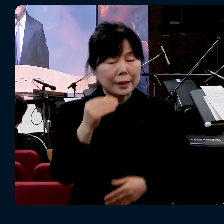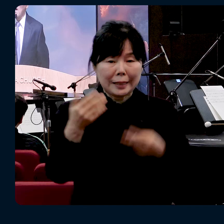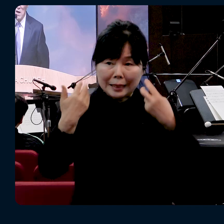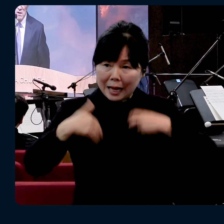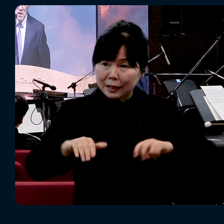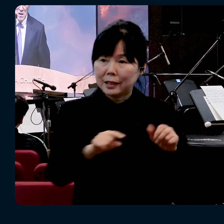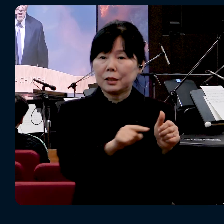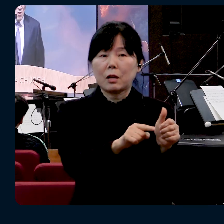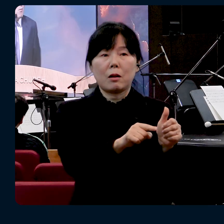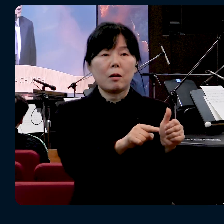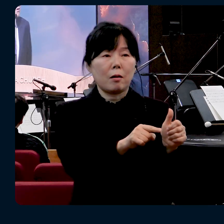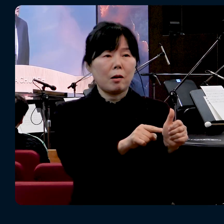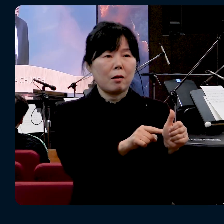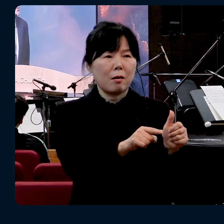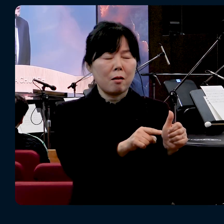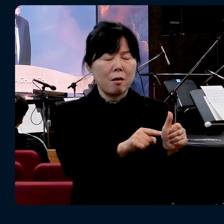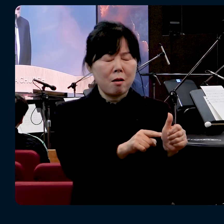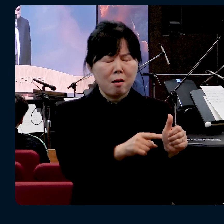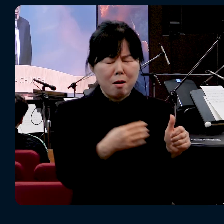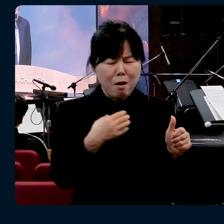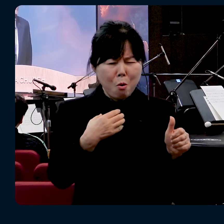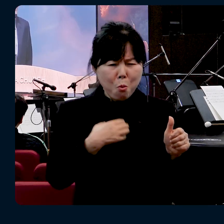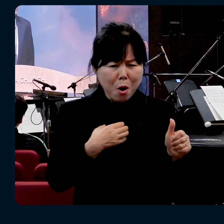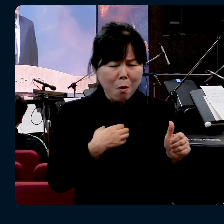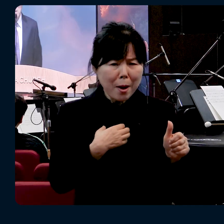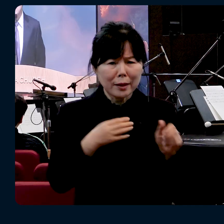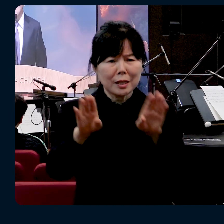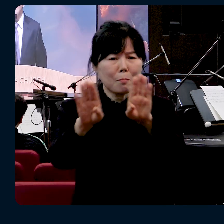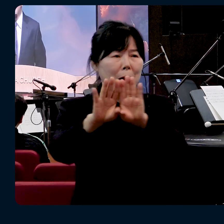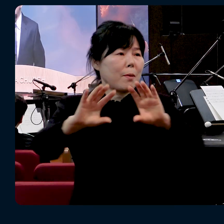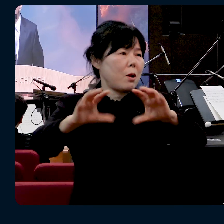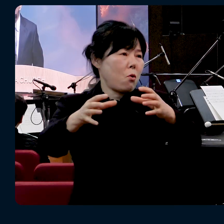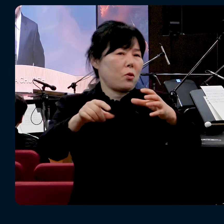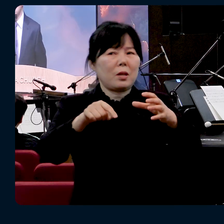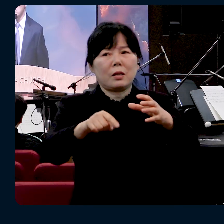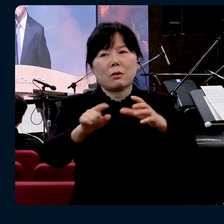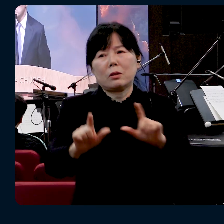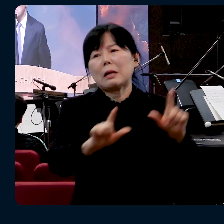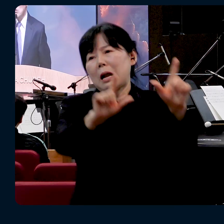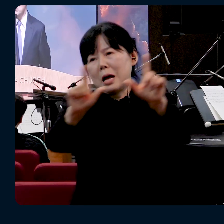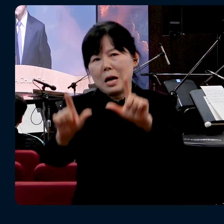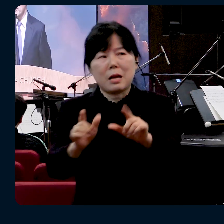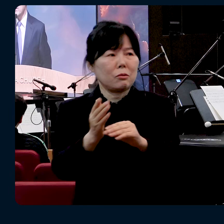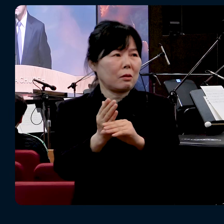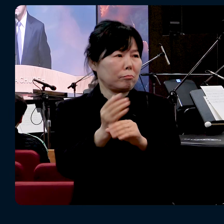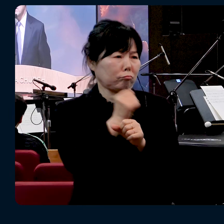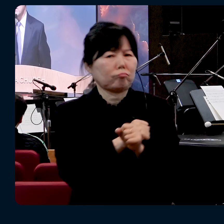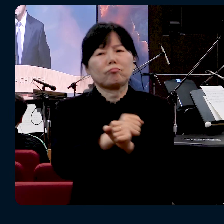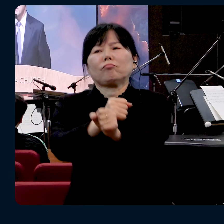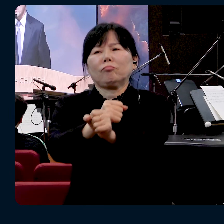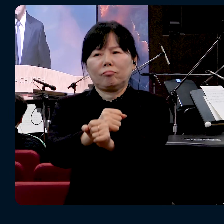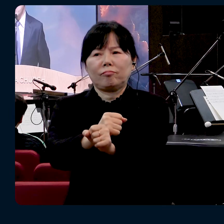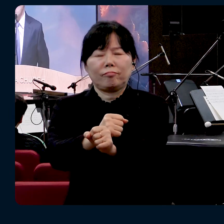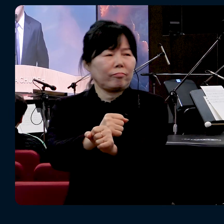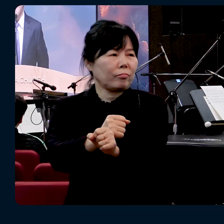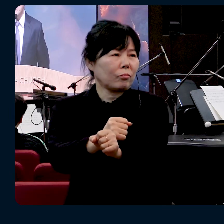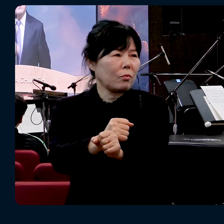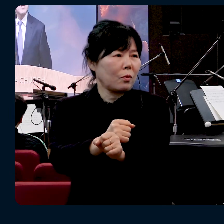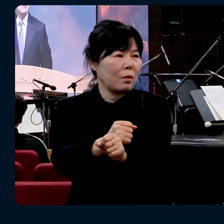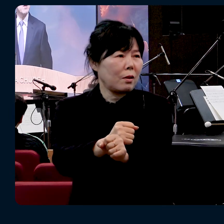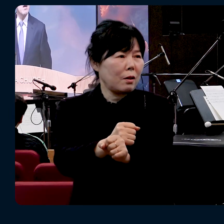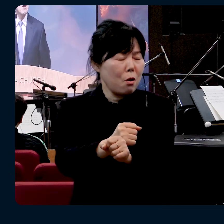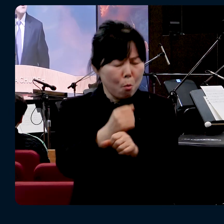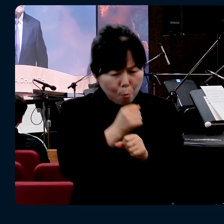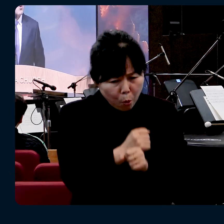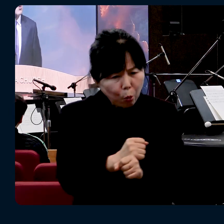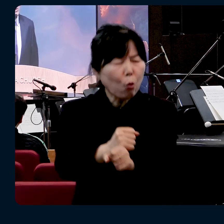그런데 그가 그 험악하고 어려운 바벨론이라고 하는 세속 한복판에서, 그것도 뭐예요? 바로 포로로 잡혀간